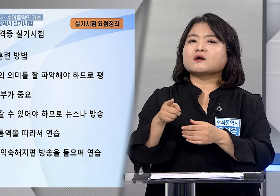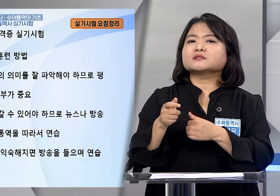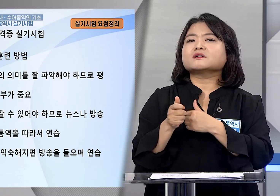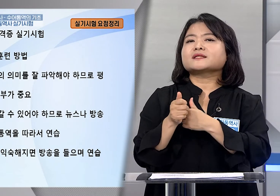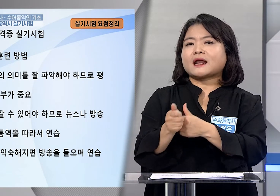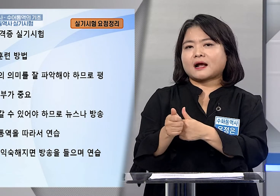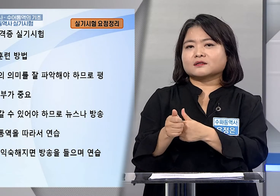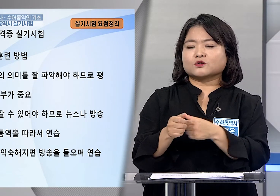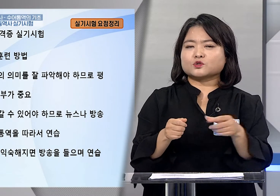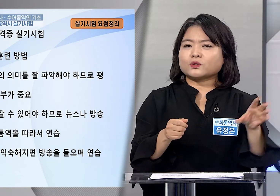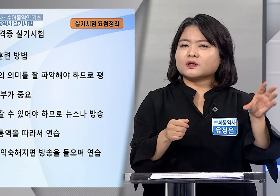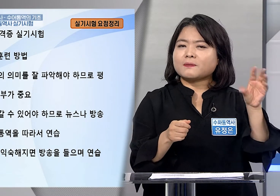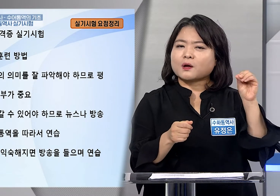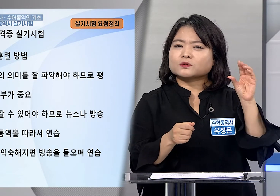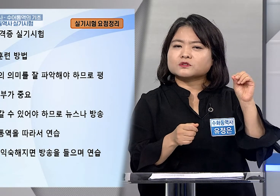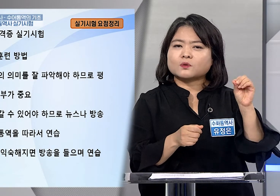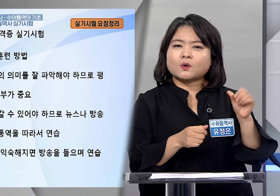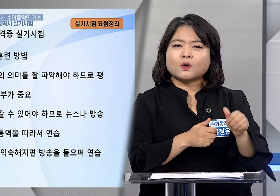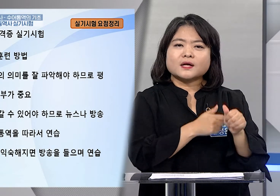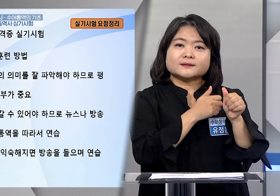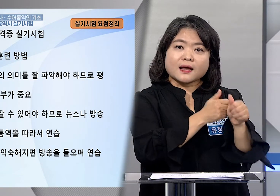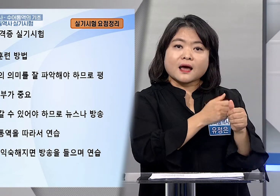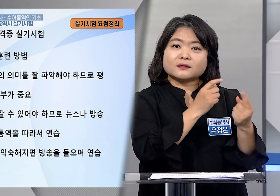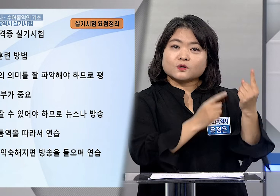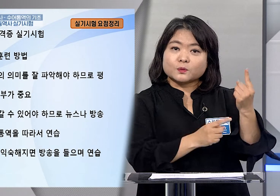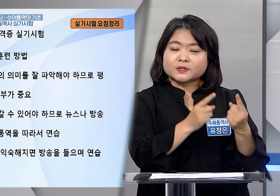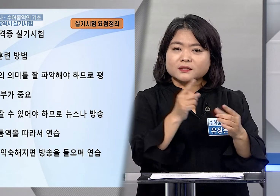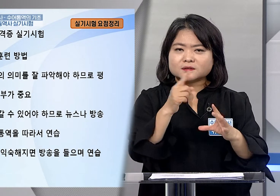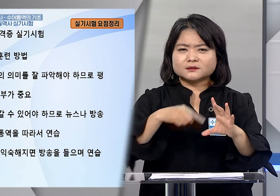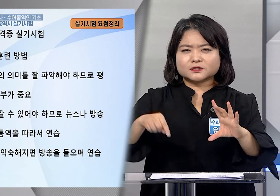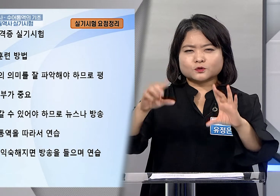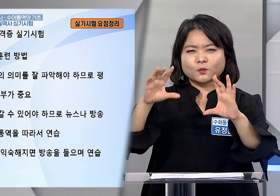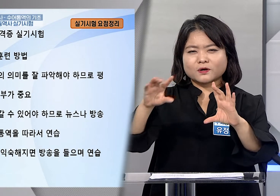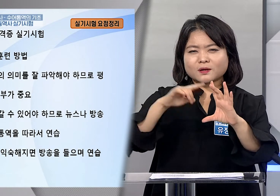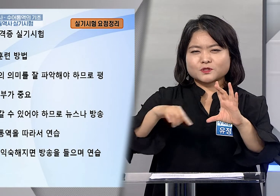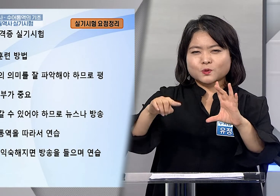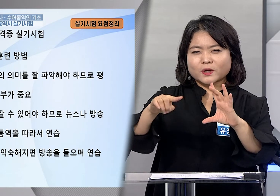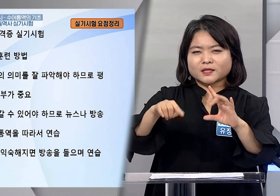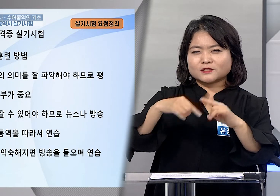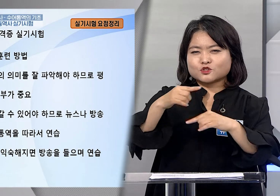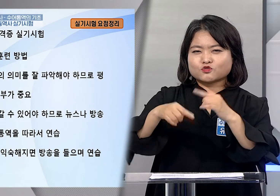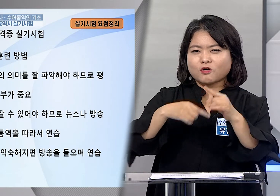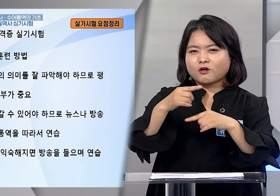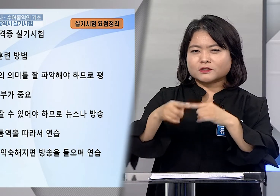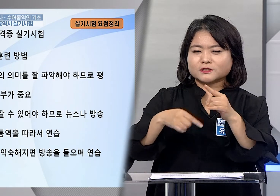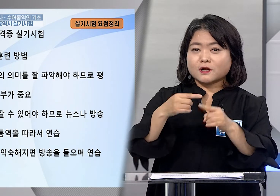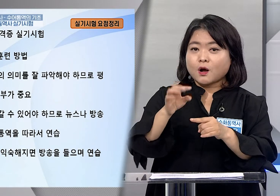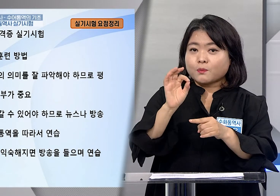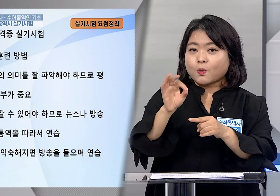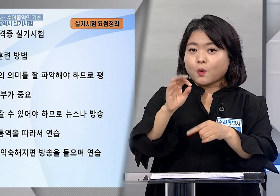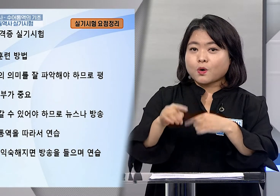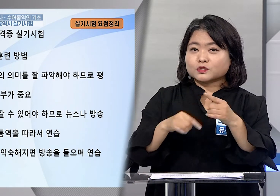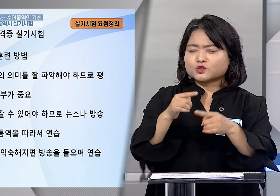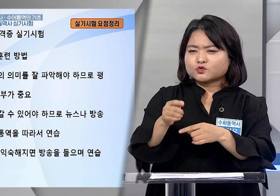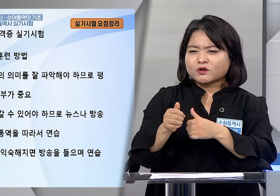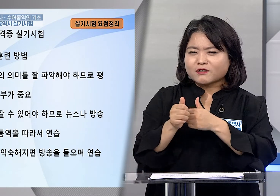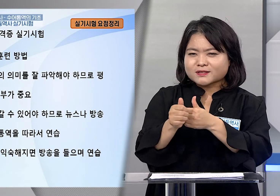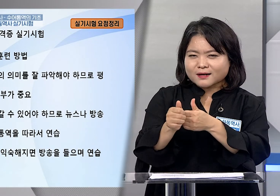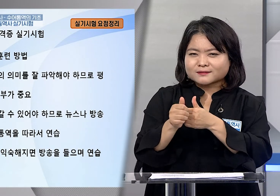그걸 따라가는 거, 소리를 바로 듣고 따라하는 것보다는 그 동그라미 속에 있는 수어를 보고 그 수어 영상을